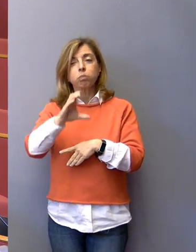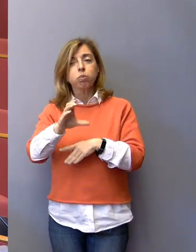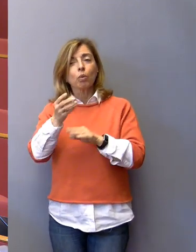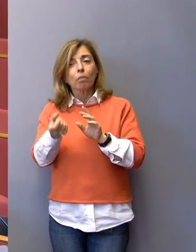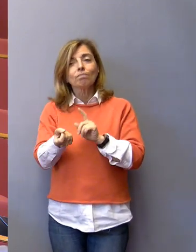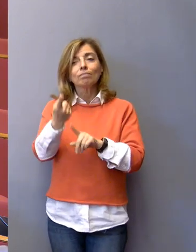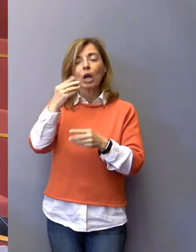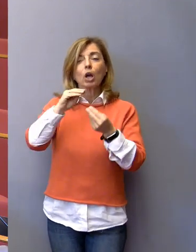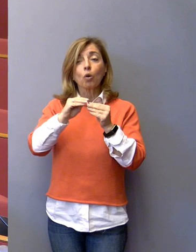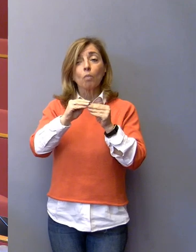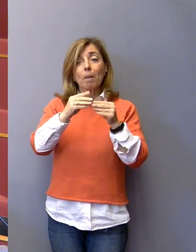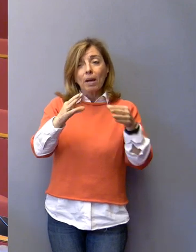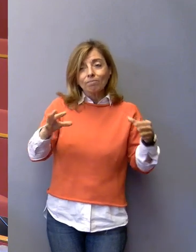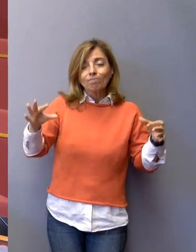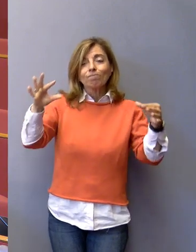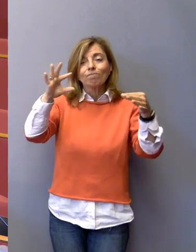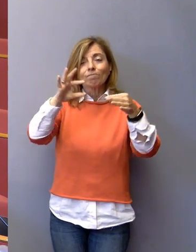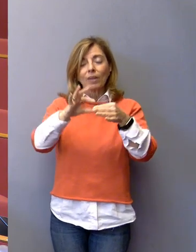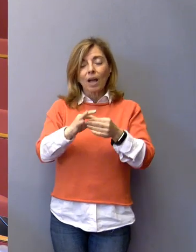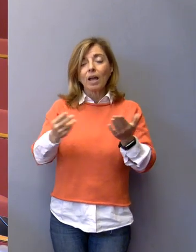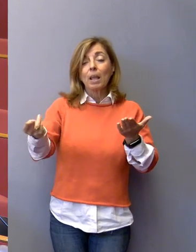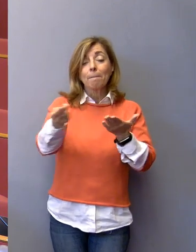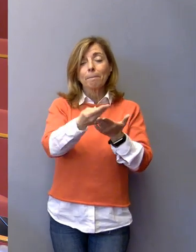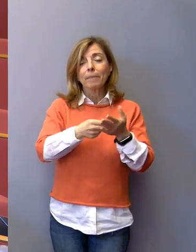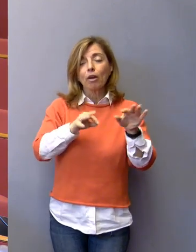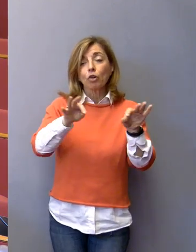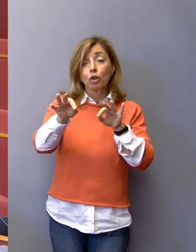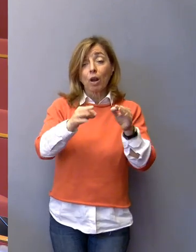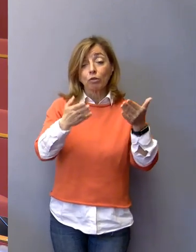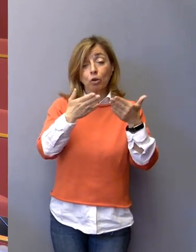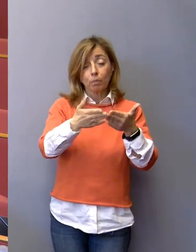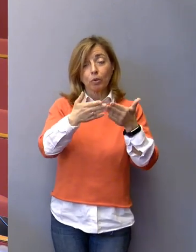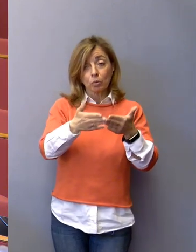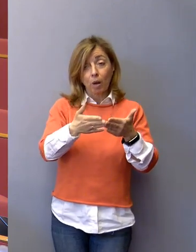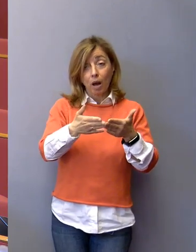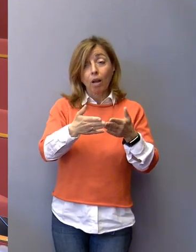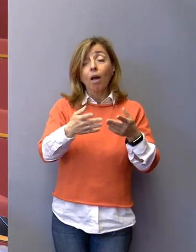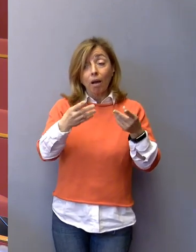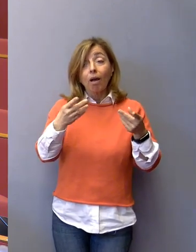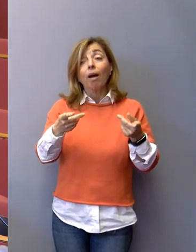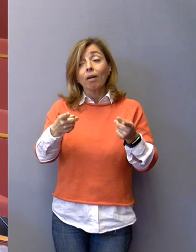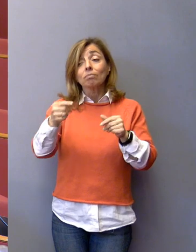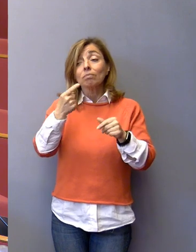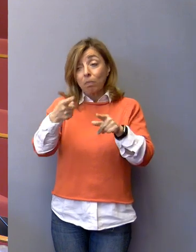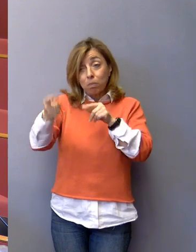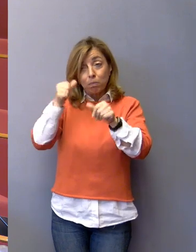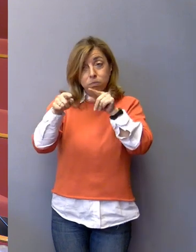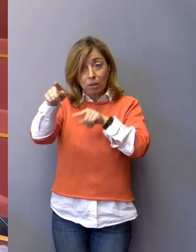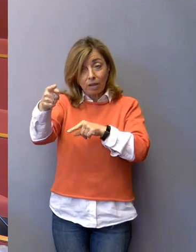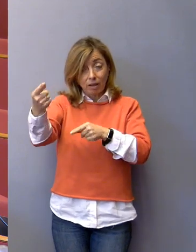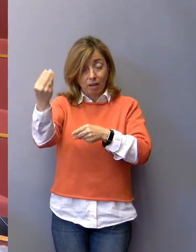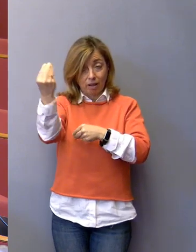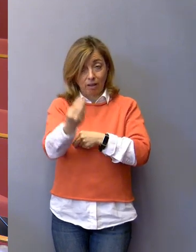complementare al piano regolatore portuale guardi un po' Come erano scarsi Quelli prima di lei ci avevano pensato io mi chiedo come è possibile che invece qua